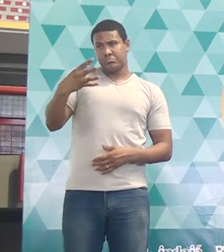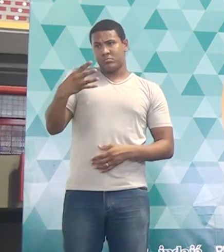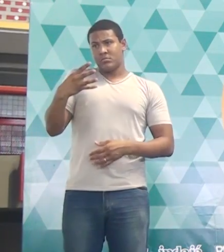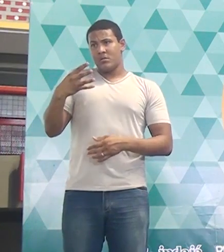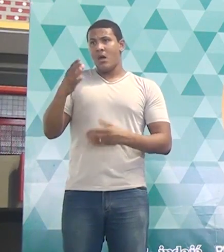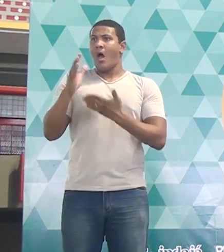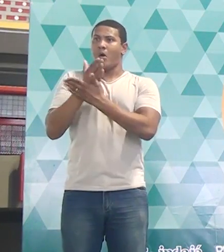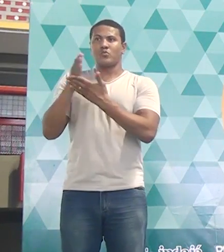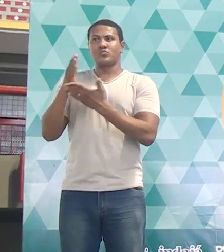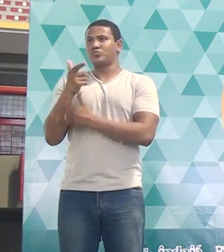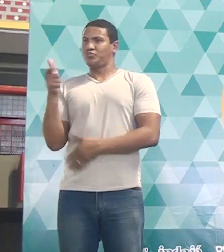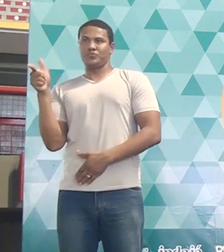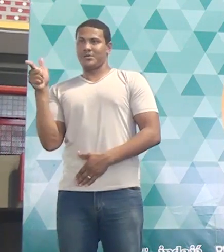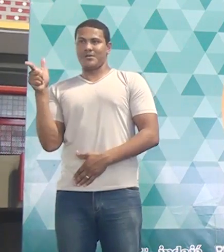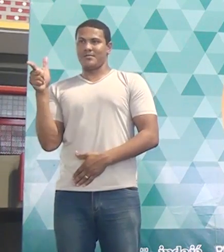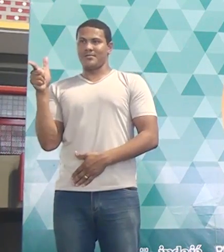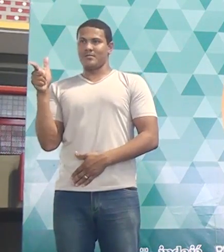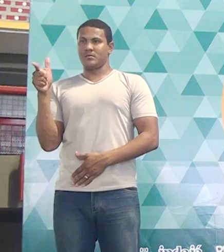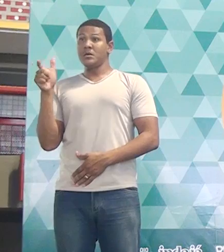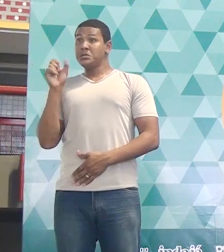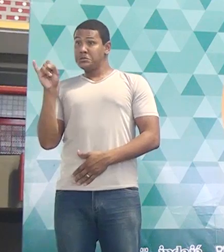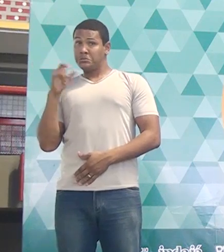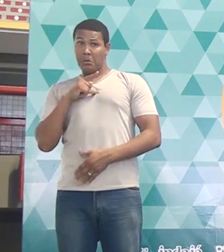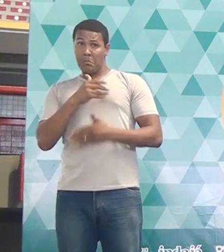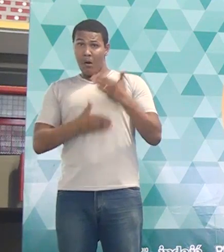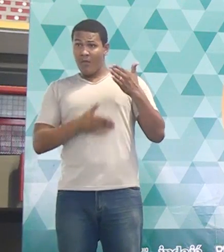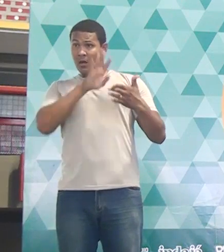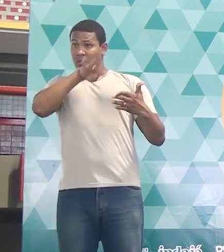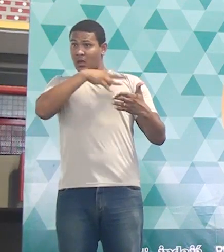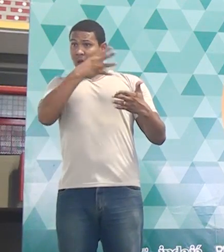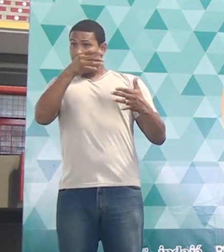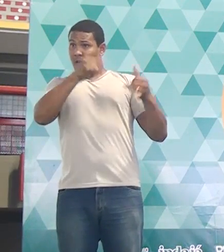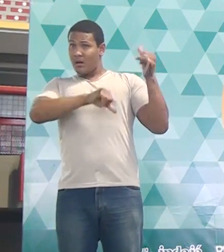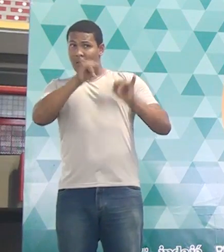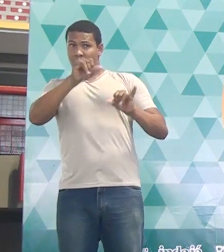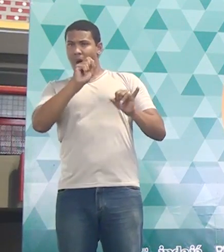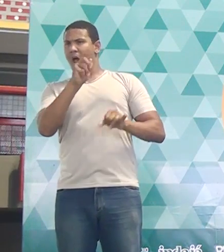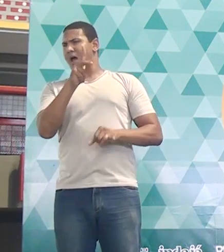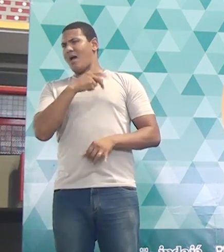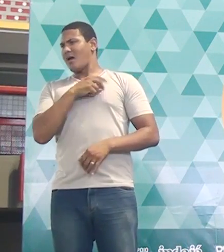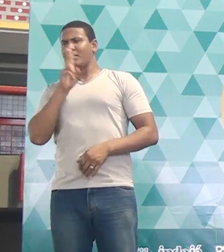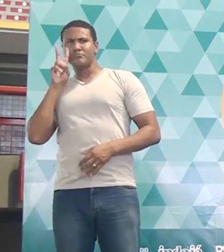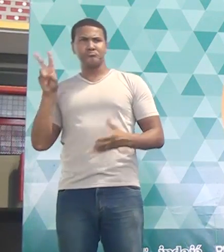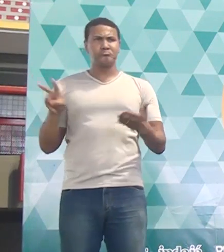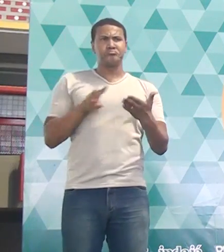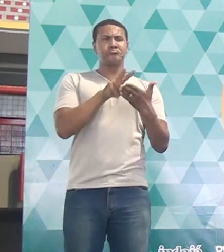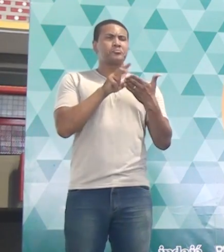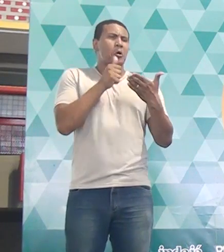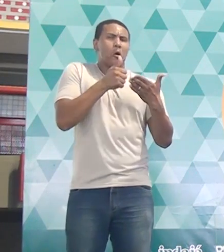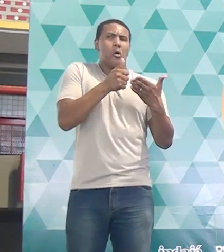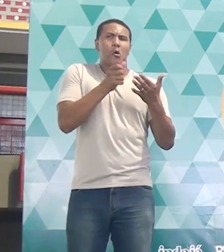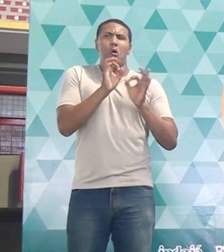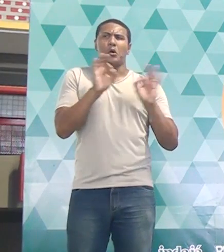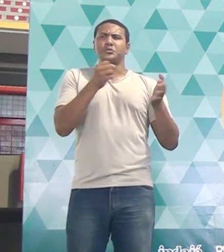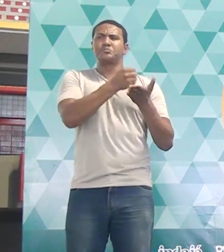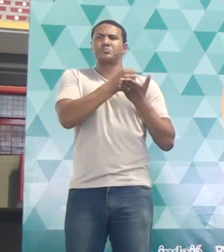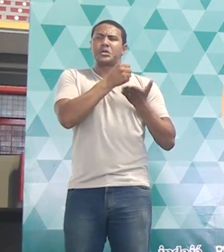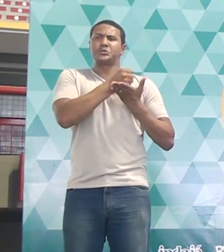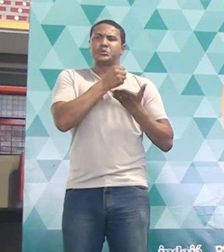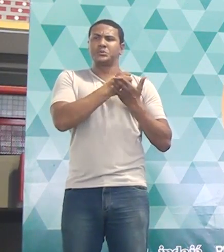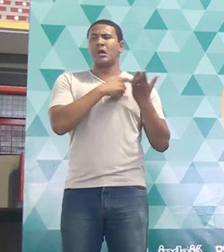as provas que trazem tabela, é só consultar. Você vai ver, por exemplo, que o ferro não é da família 1A nem